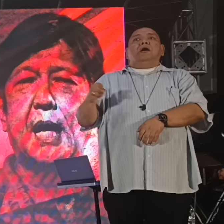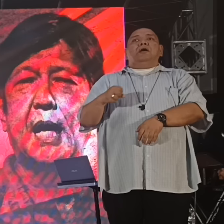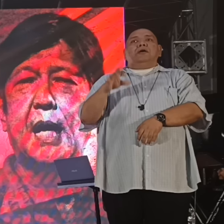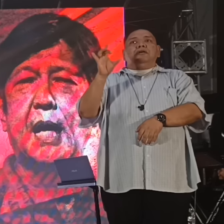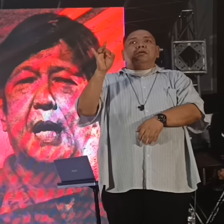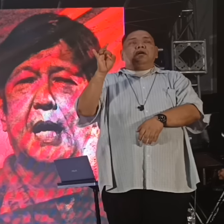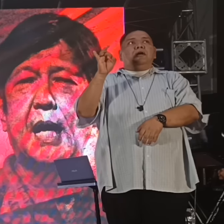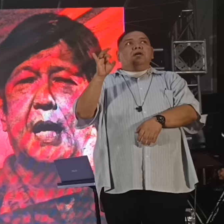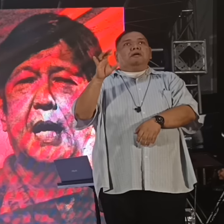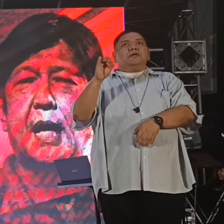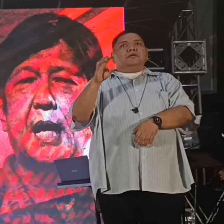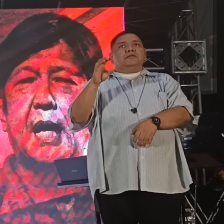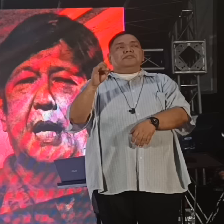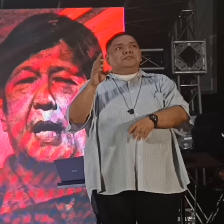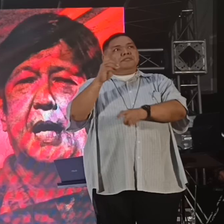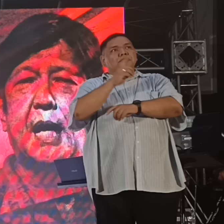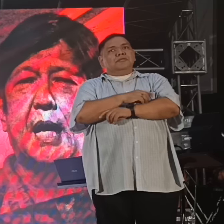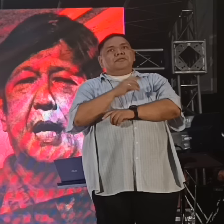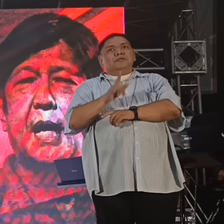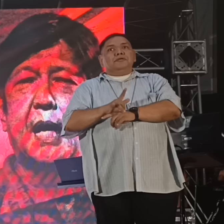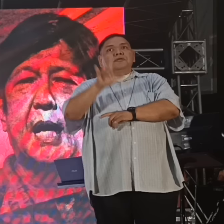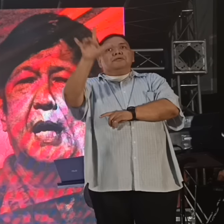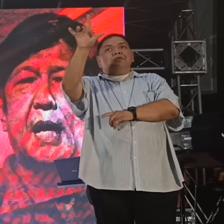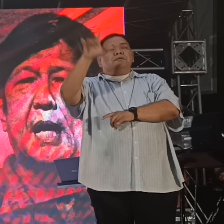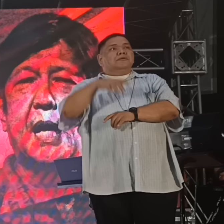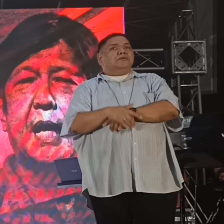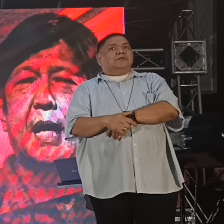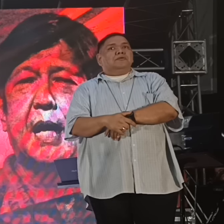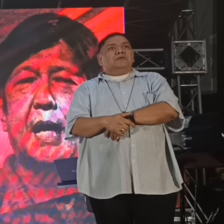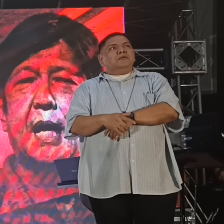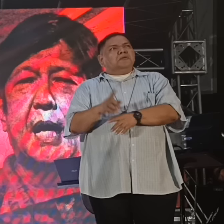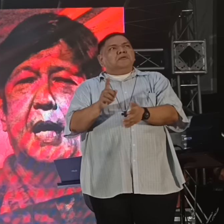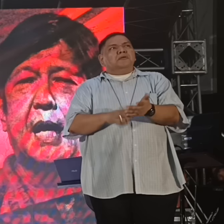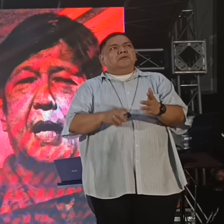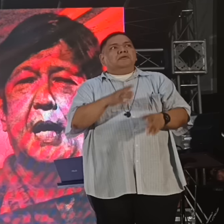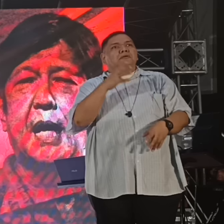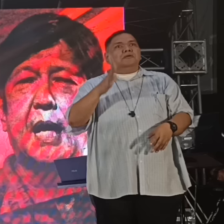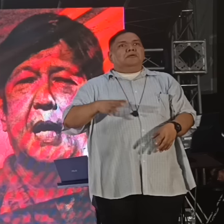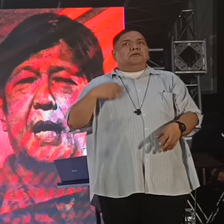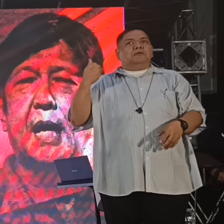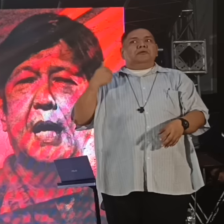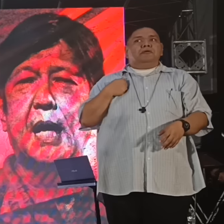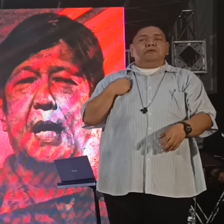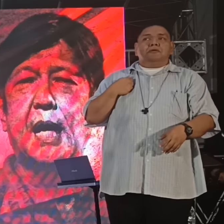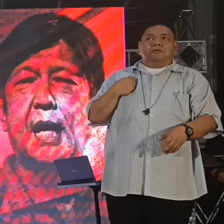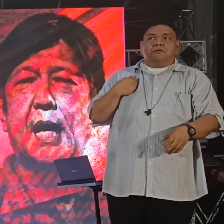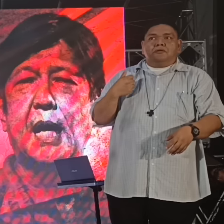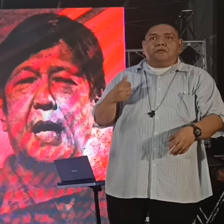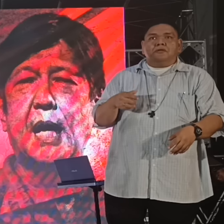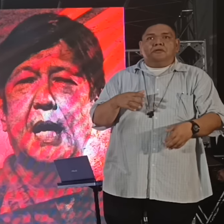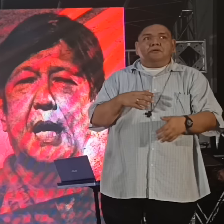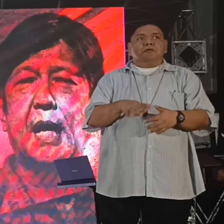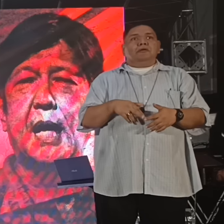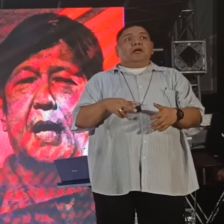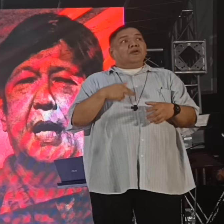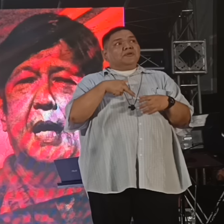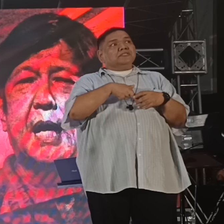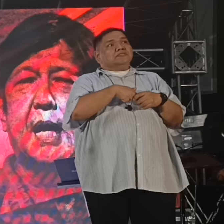Lang ako dito. Anyway, wala naman akong gagawin sa Canada. Ako po ay isang